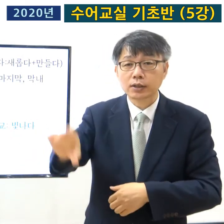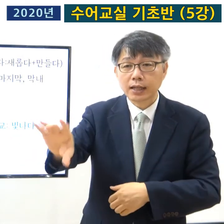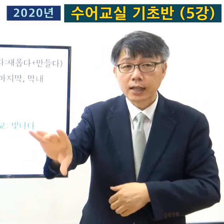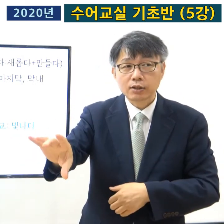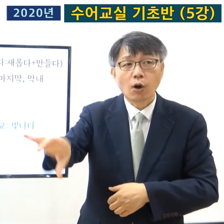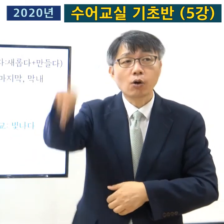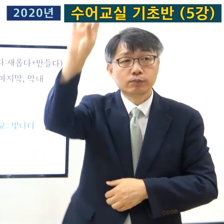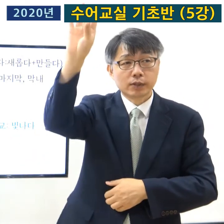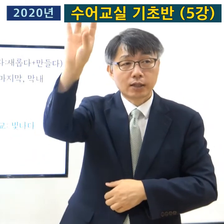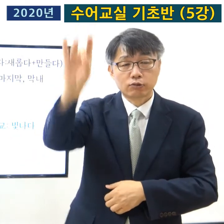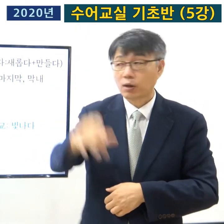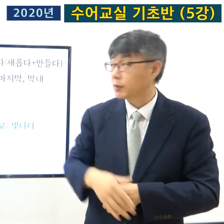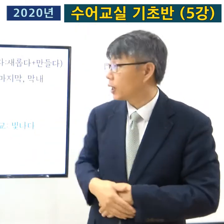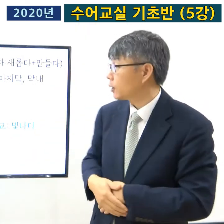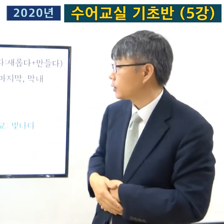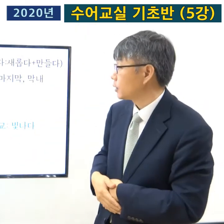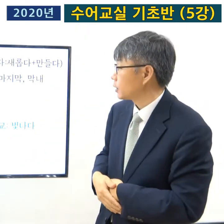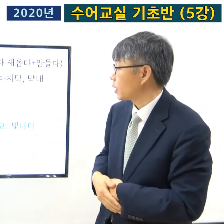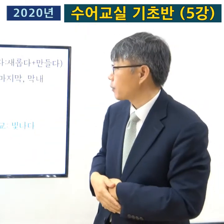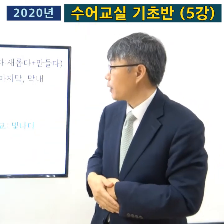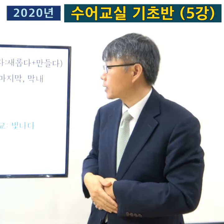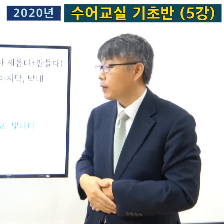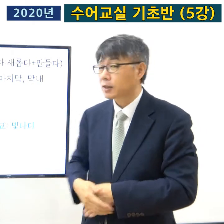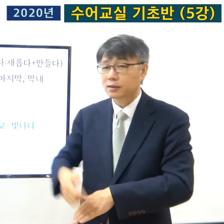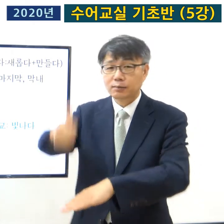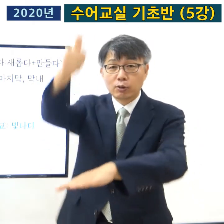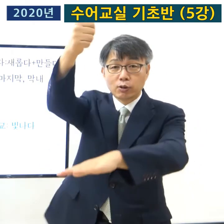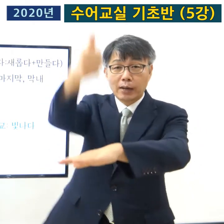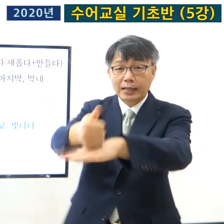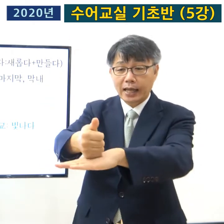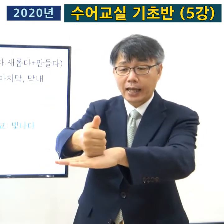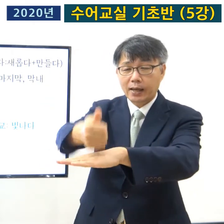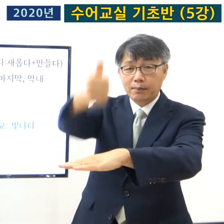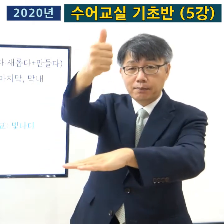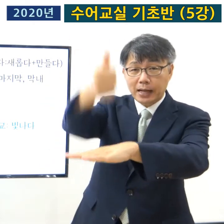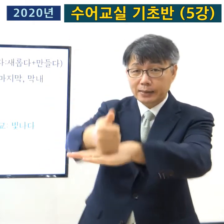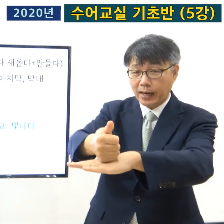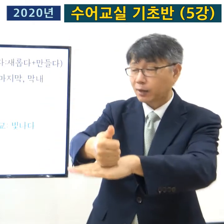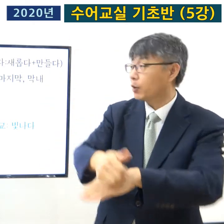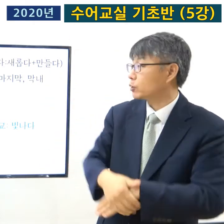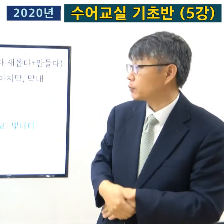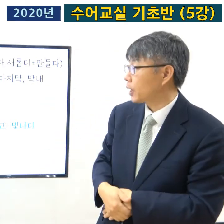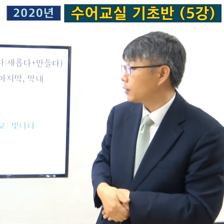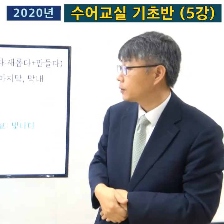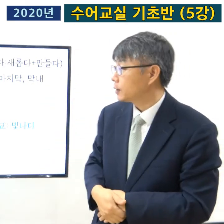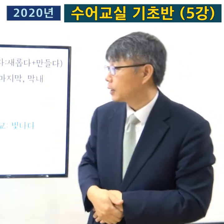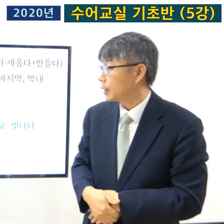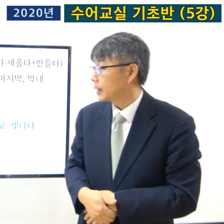이제 처음이라는 수화입니다. 그 다음에 마지막을 배웠죠. 막내, 마지막 배웠습니다.